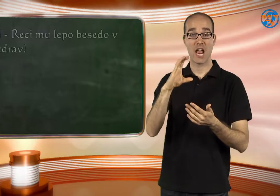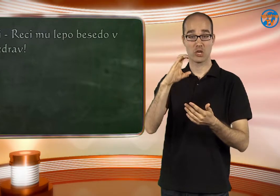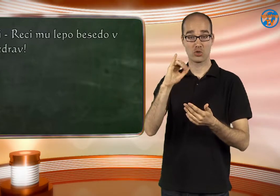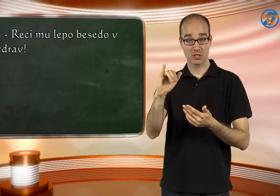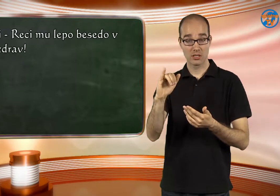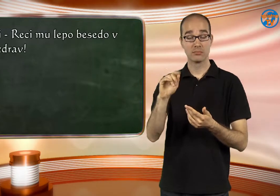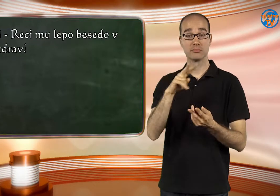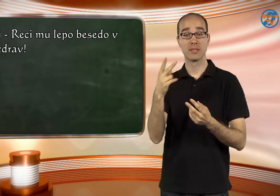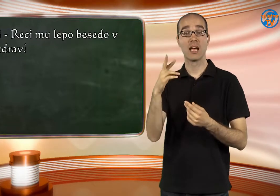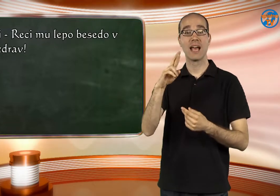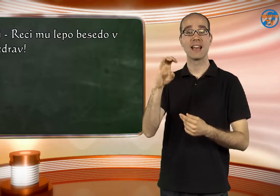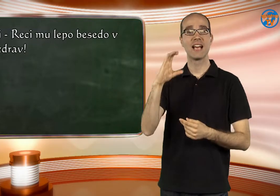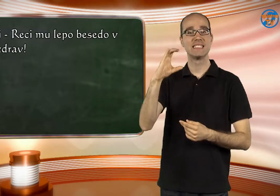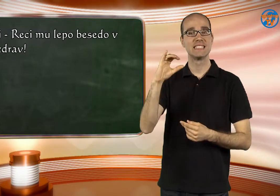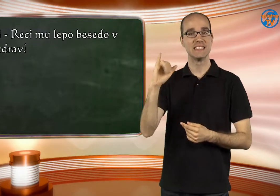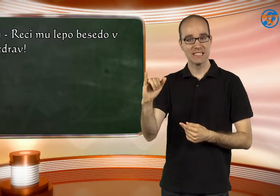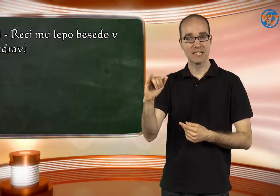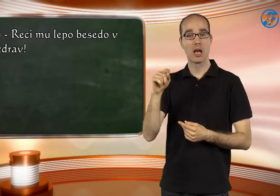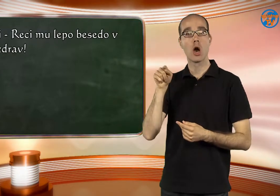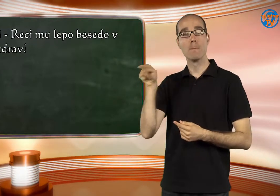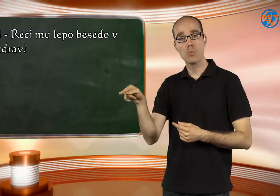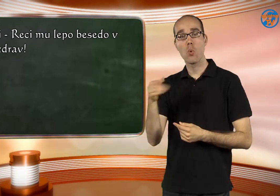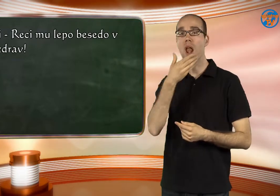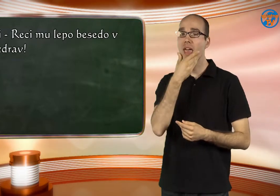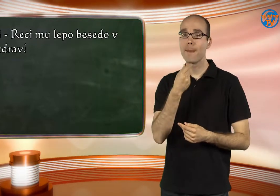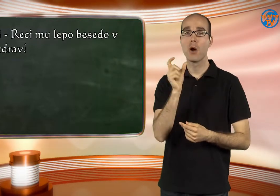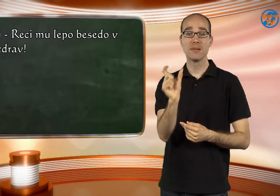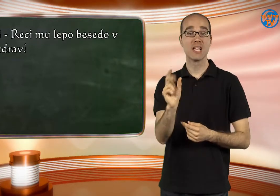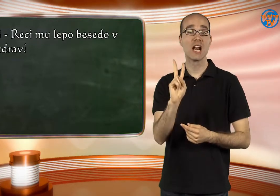Reči, reci mu lepo besedo v pozdrav.